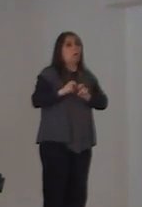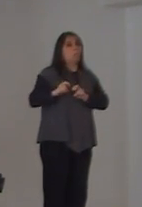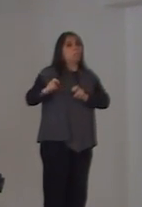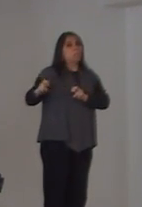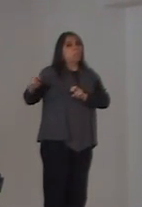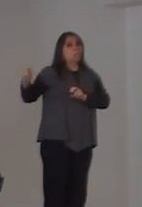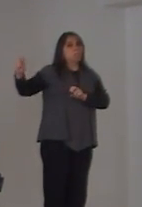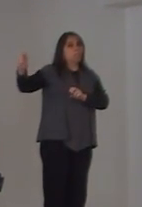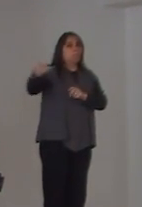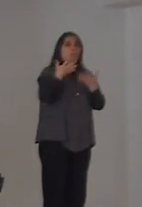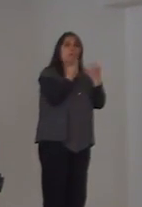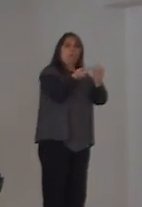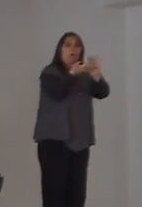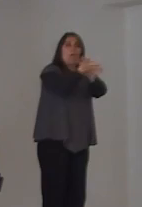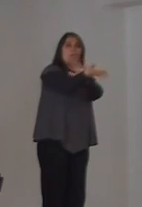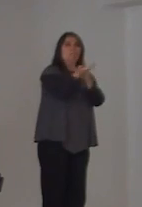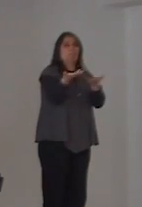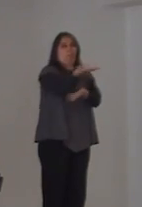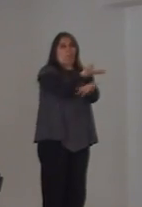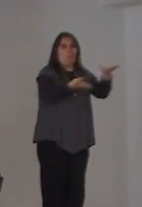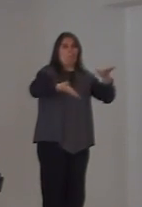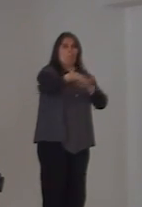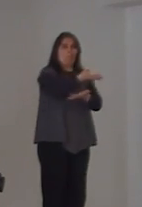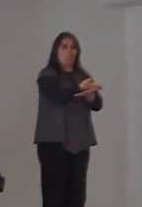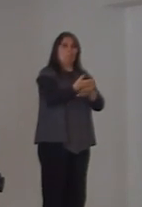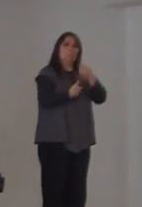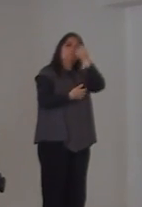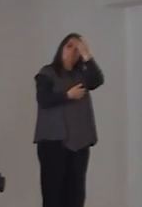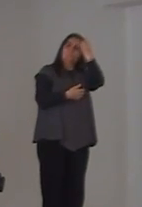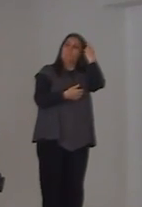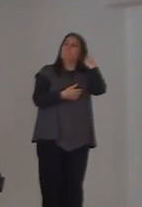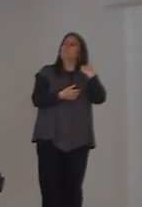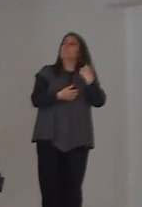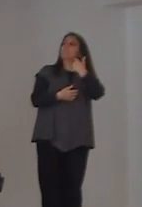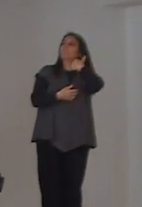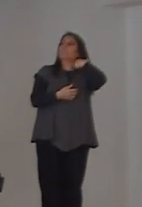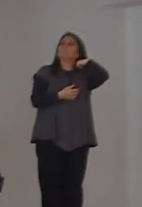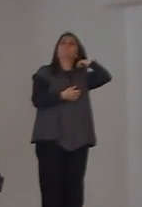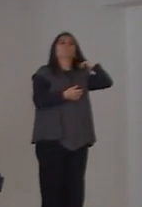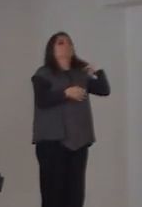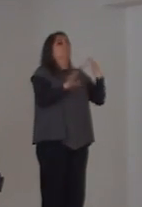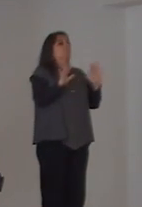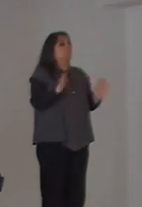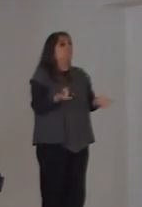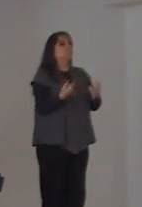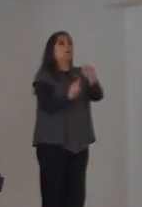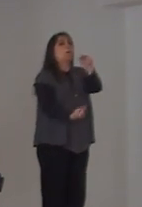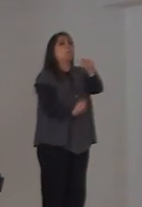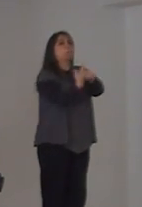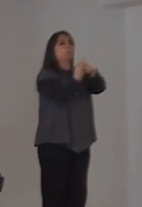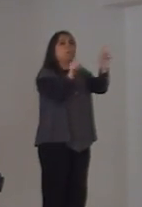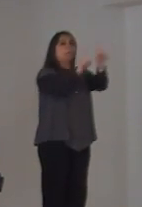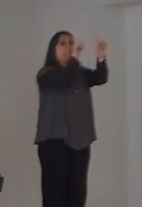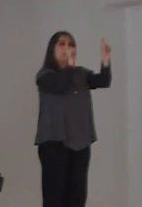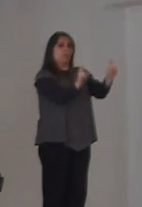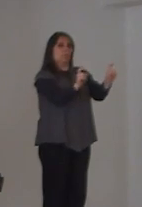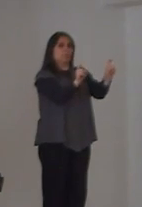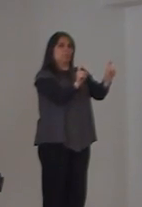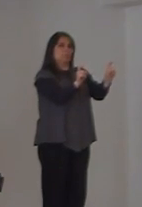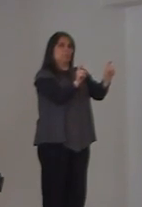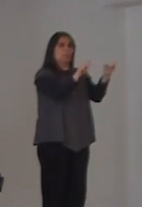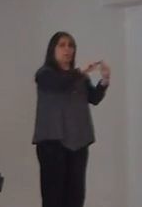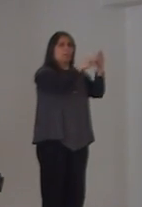ponentes nos ha querido compartir. Entonces, en ese orden, han surgido preguntas sobre esas